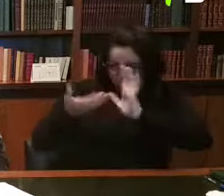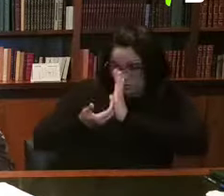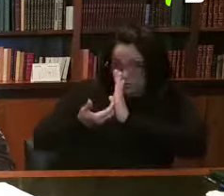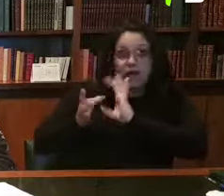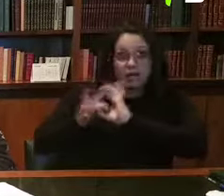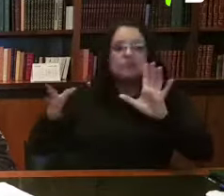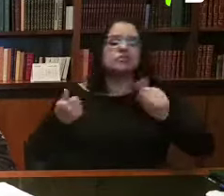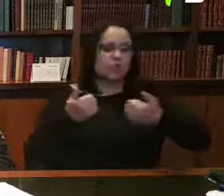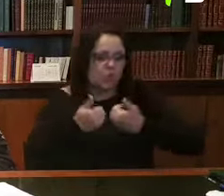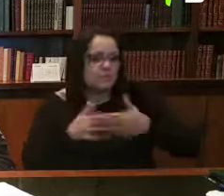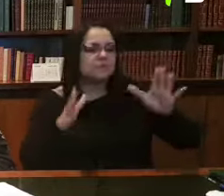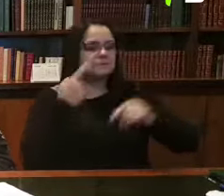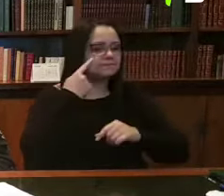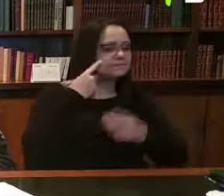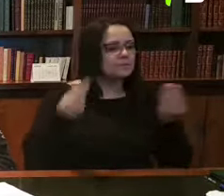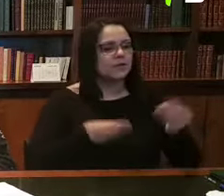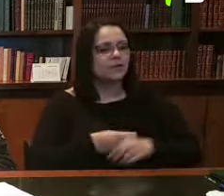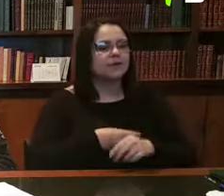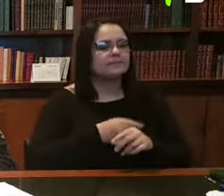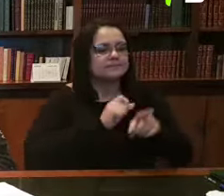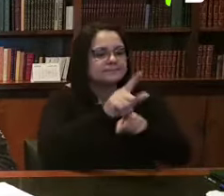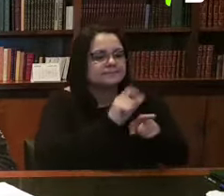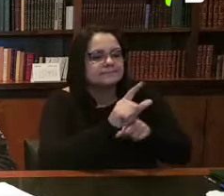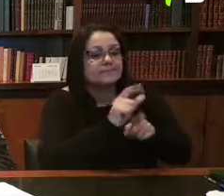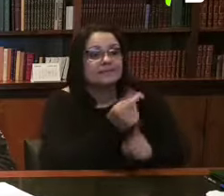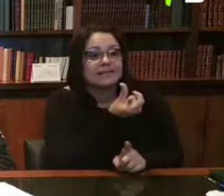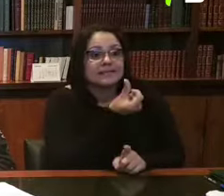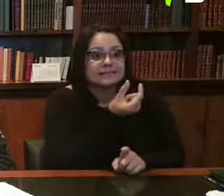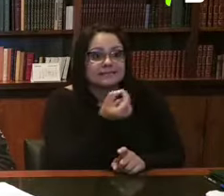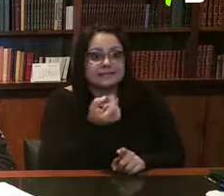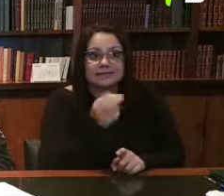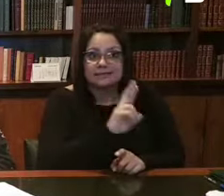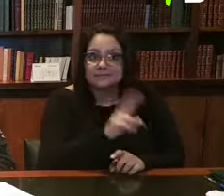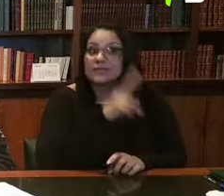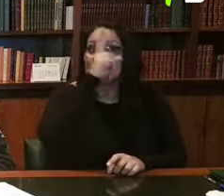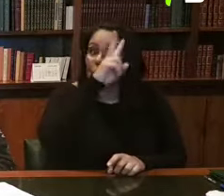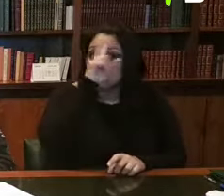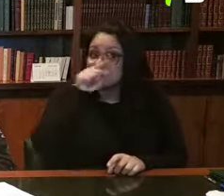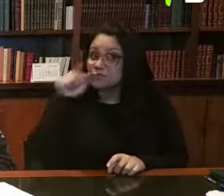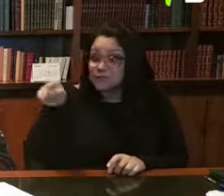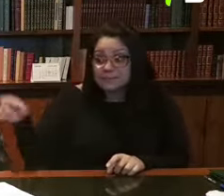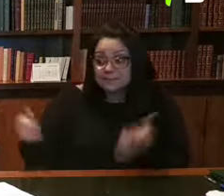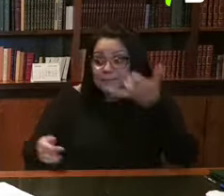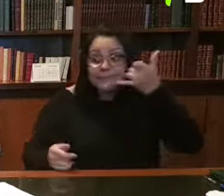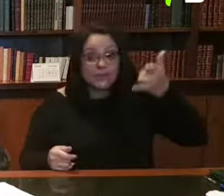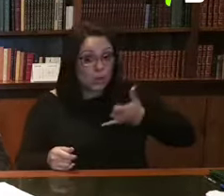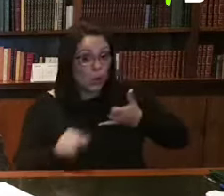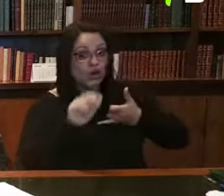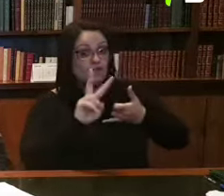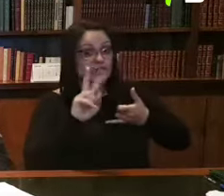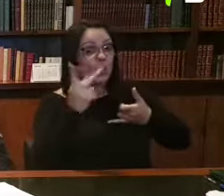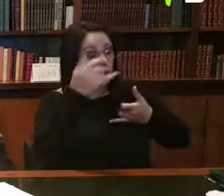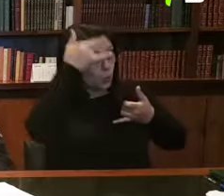o senhor disse vamos botar em r$600 o auxílio emergencial me lembro da sessão que só me ligou o victor hugo